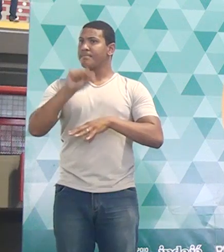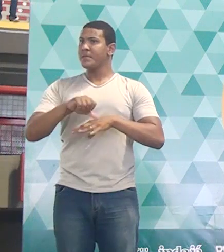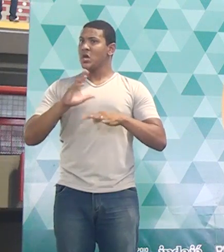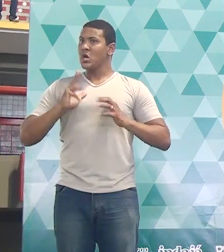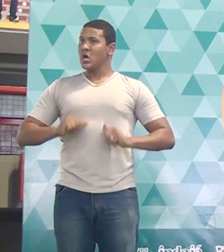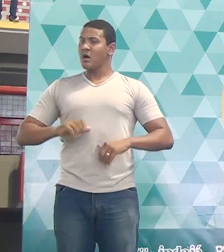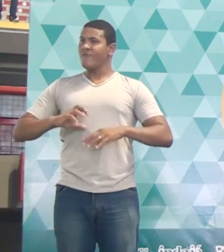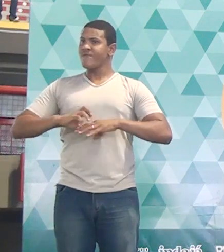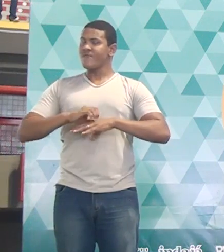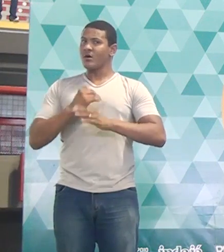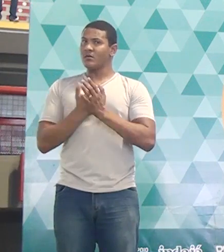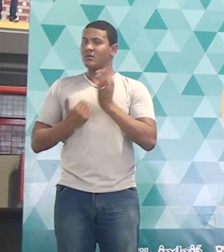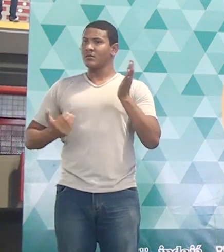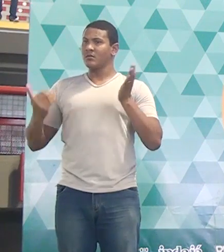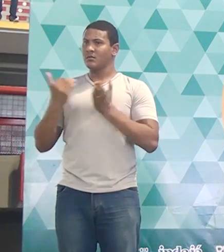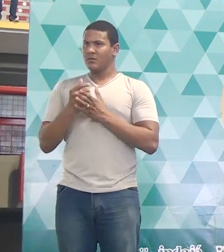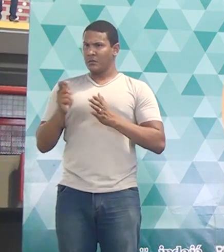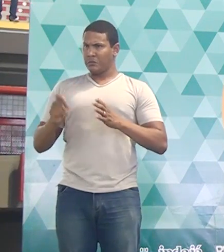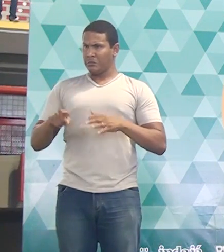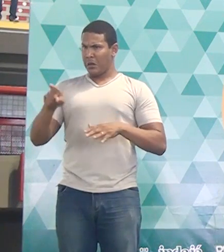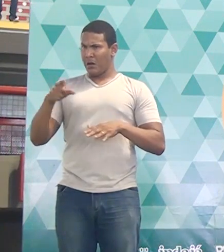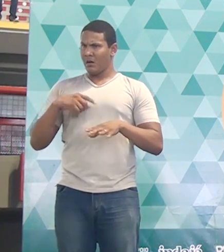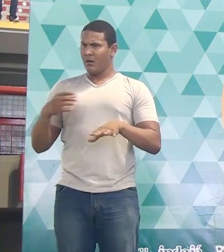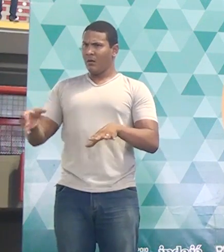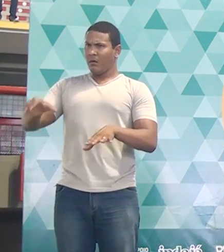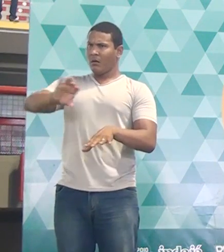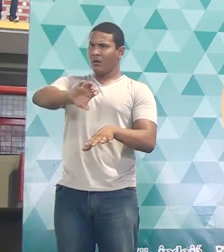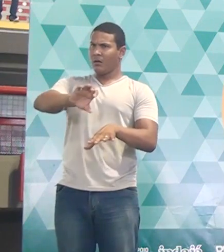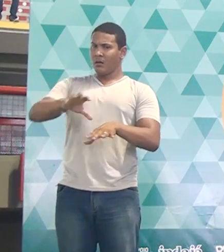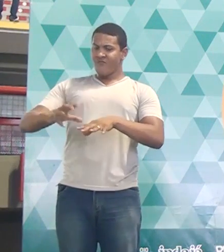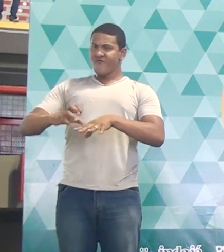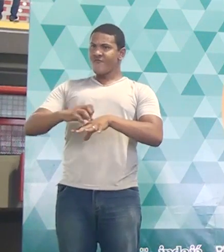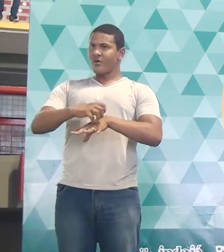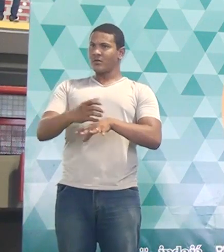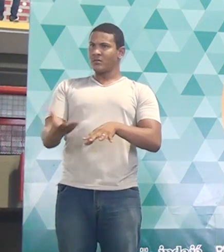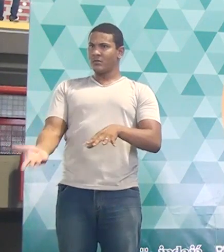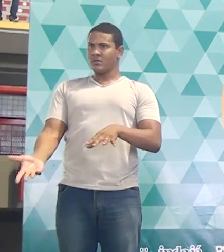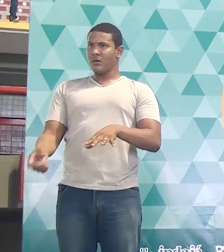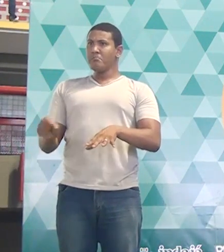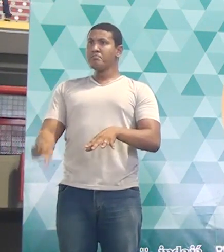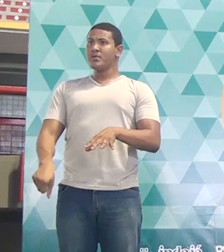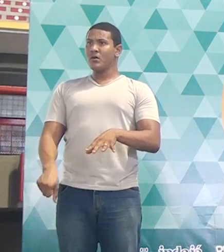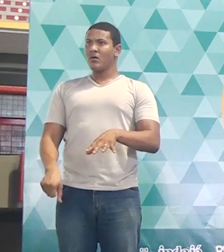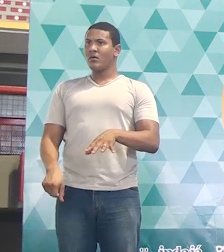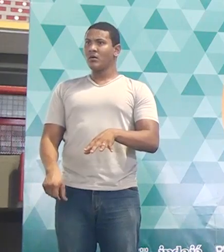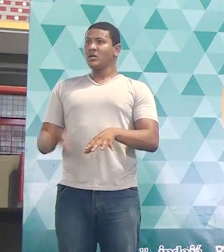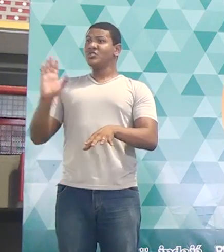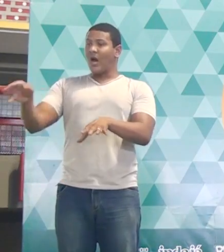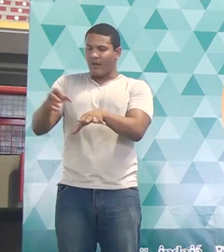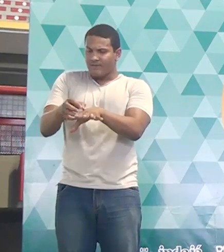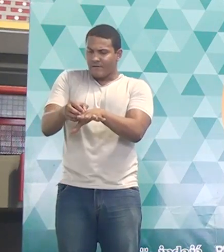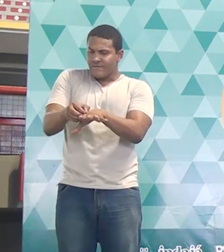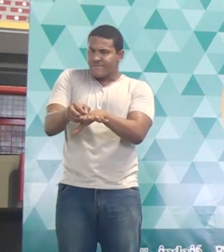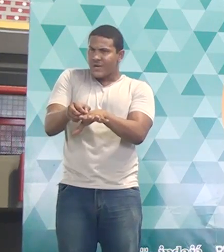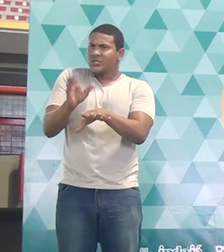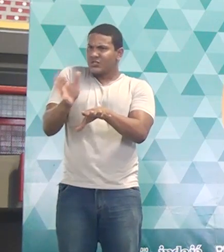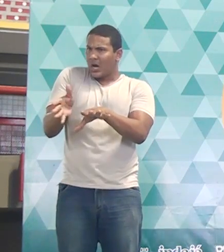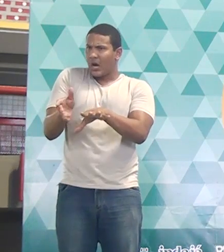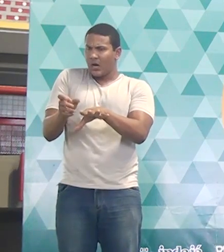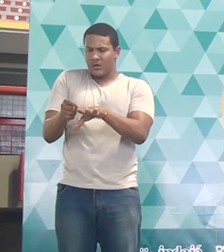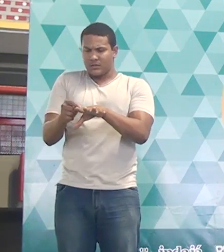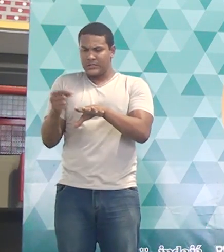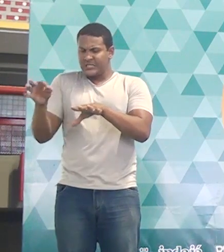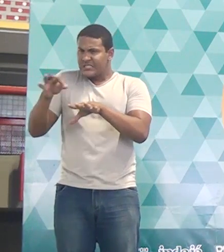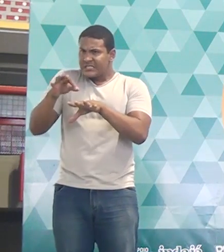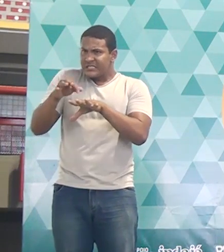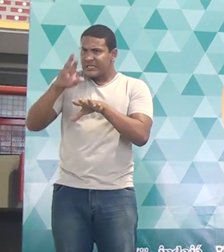vai aplicar na sua mão algo corrosivo, mesmo que seja para neutralizar o outro que era corrosivo. Porque se você colocar um pouquinho a